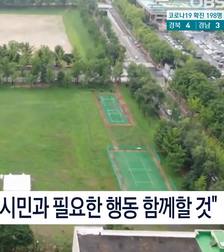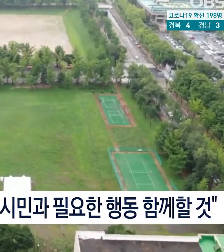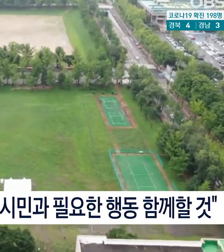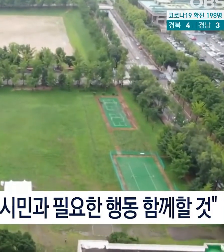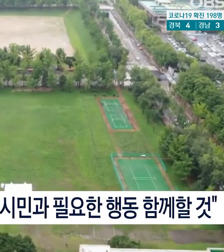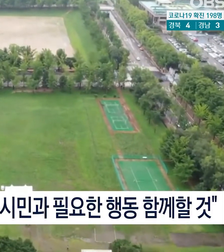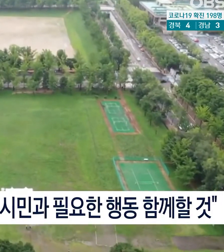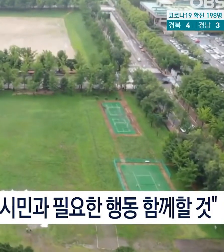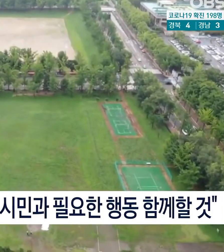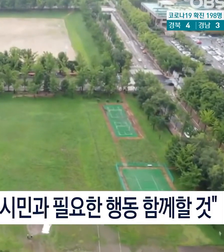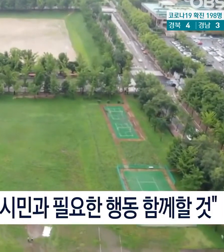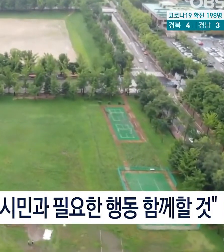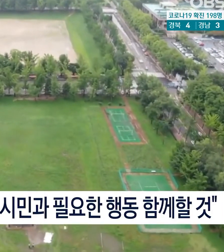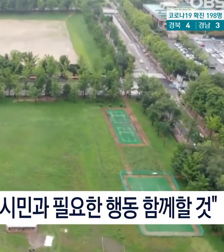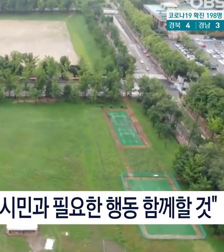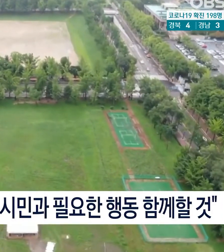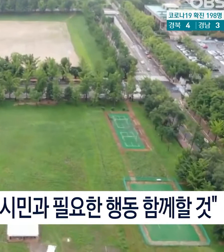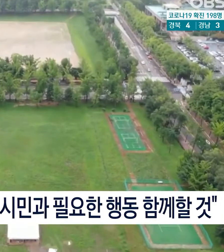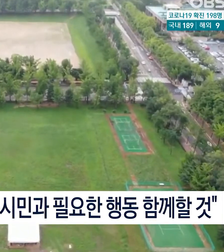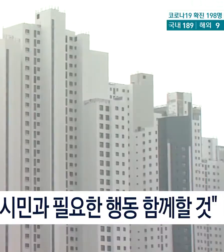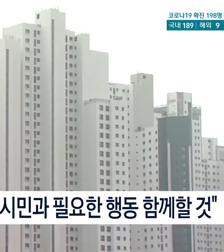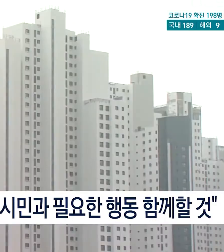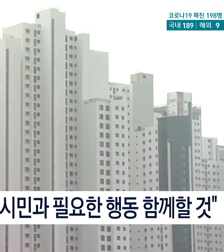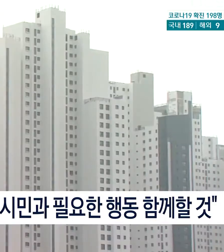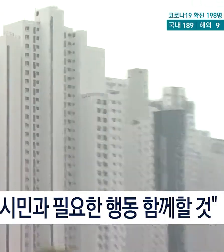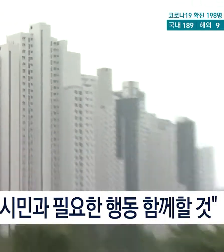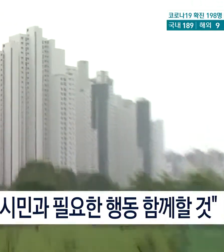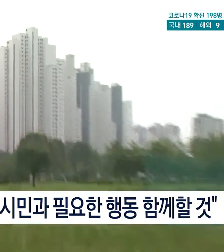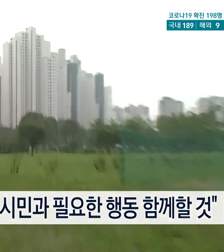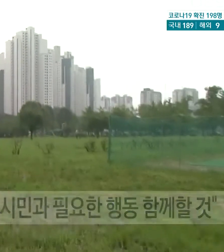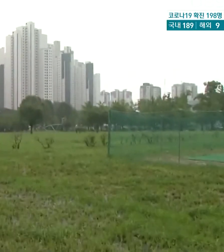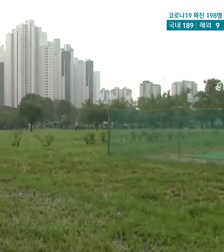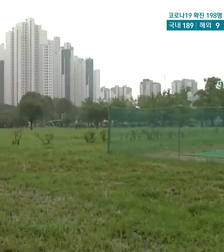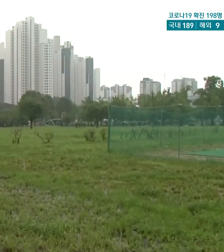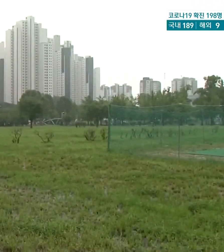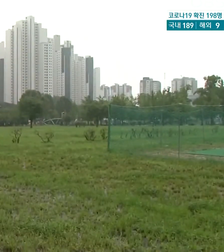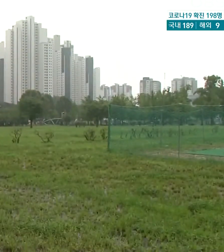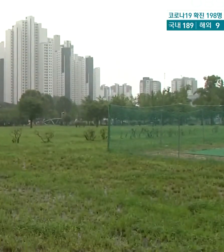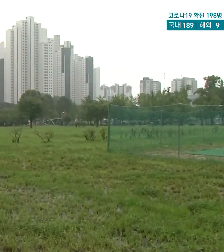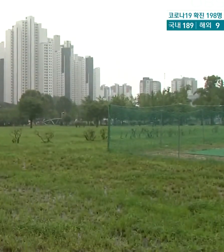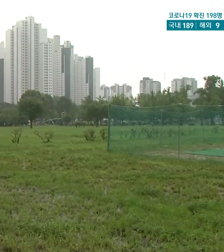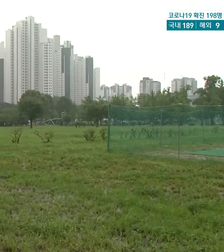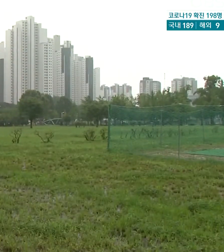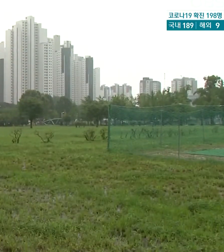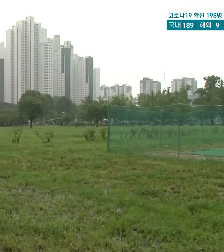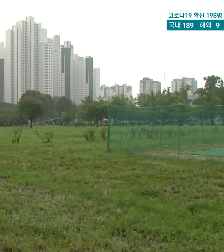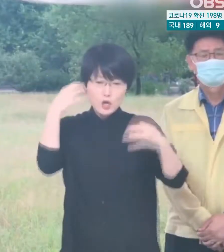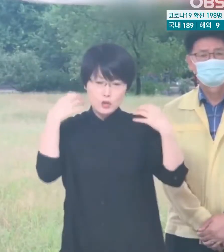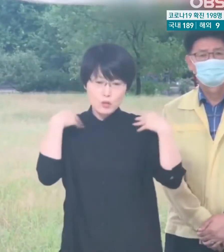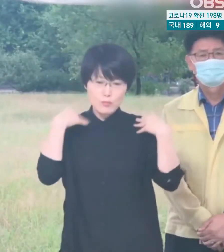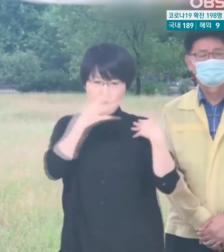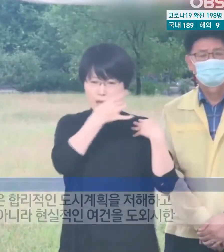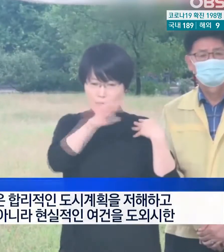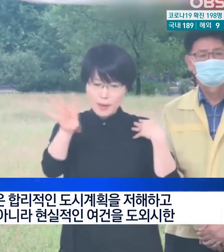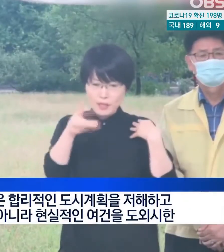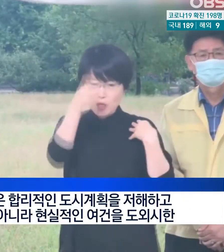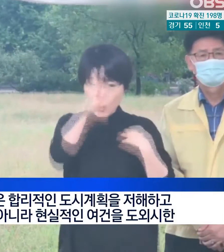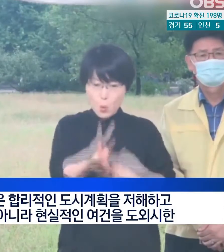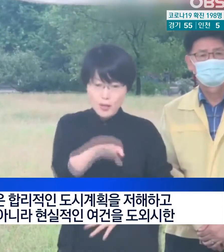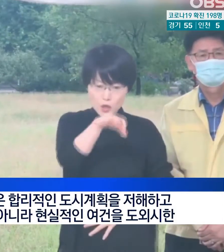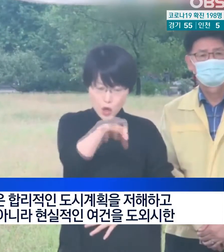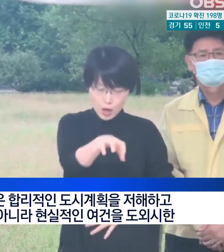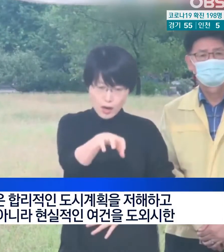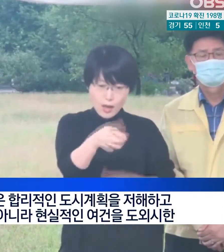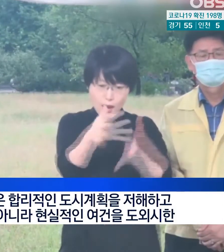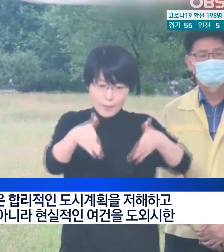요지라며 주택공급계획 철회를 위해 필요한 행동을 과천시민과 함께하겠다고 밝혔습니다. 과천청사